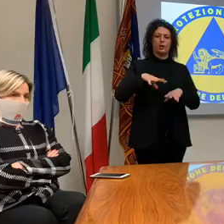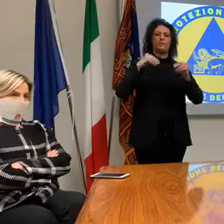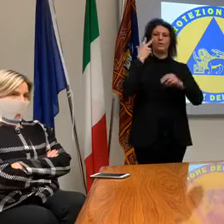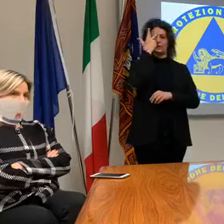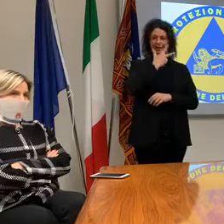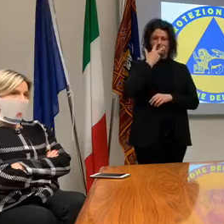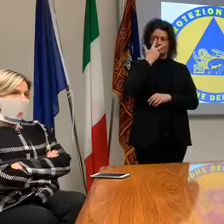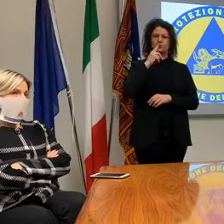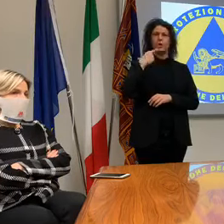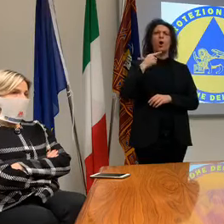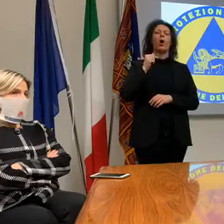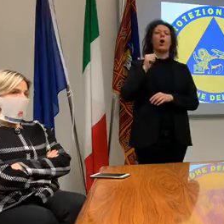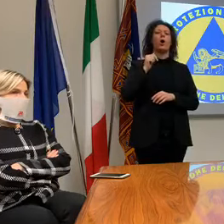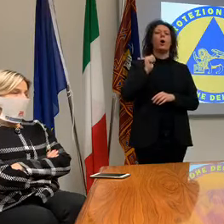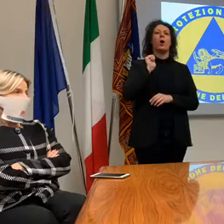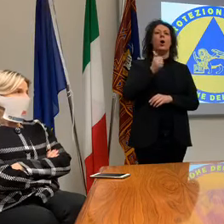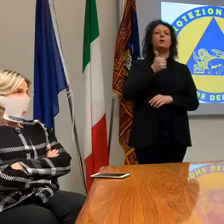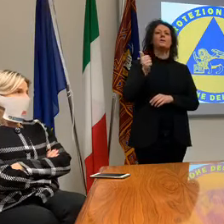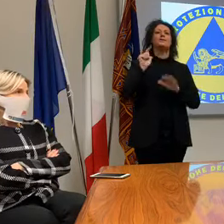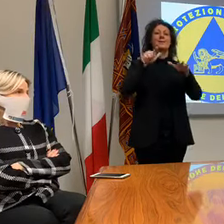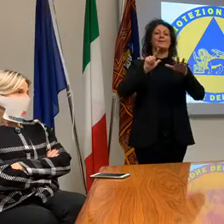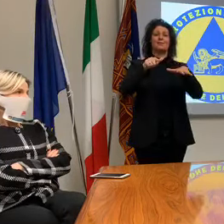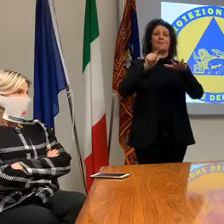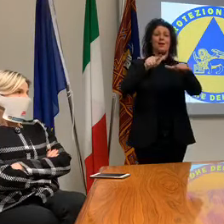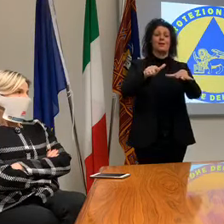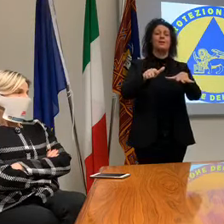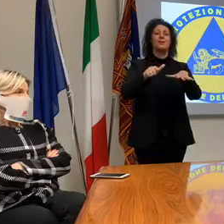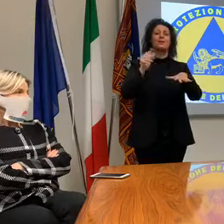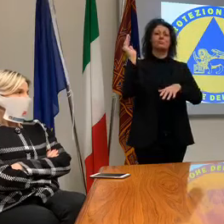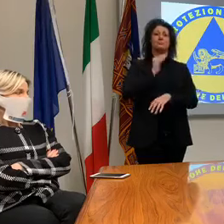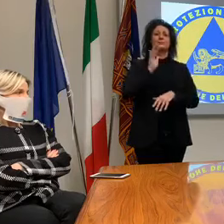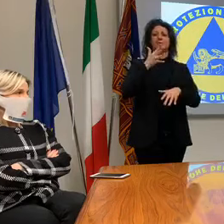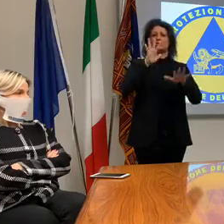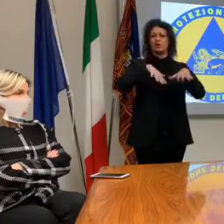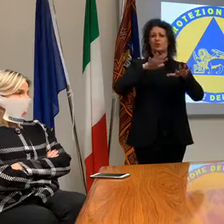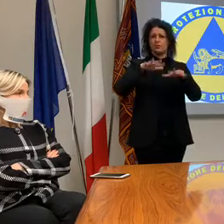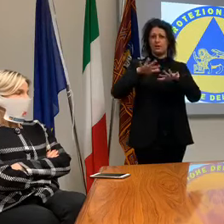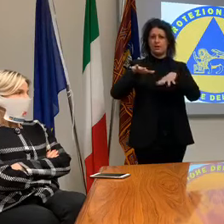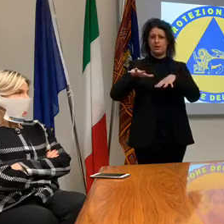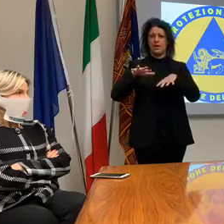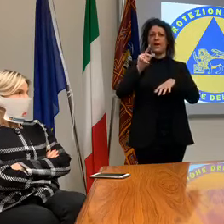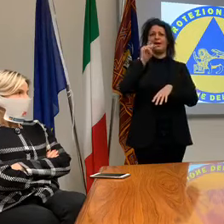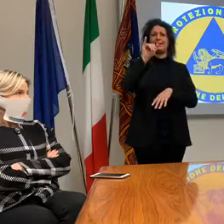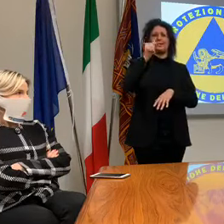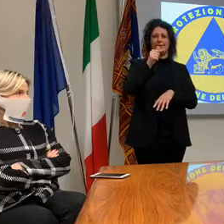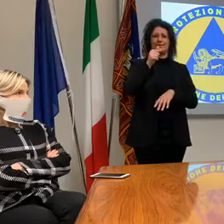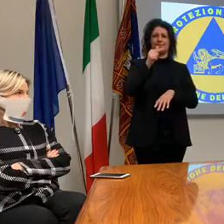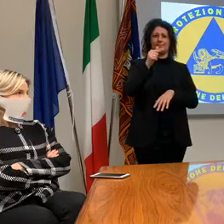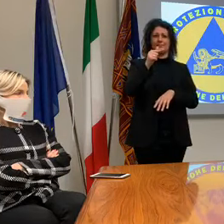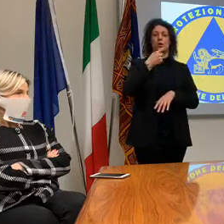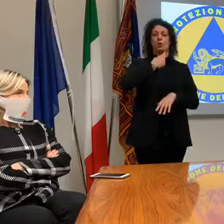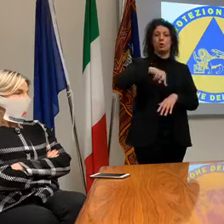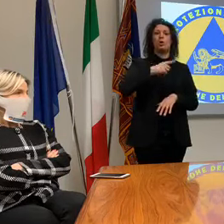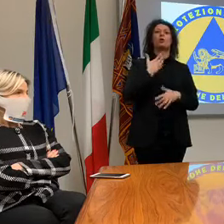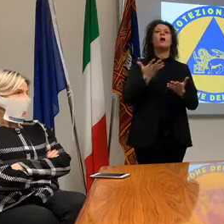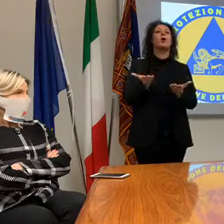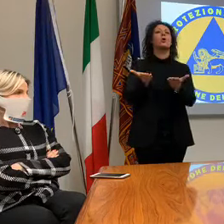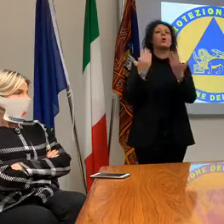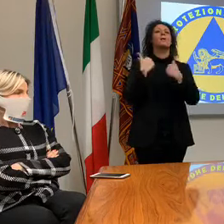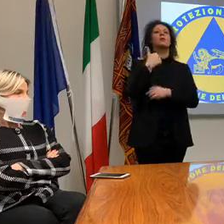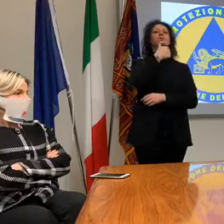settimana e della donazione ne arrivano a blocchi da 10.000. I 100.000 che abbiamo, i primi 100.000